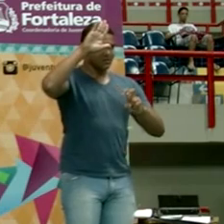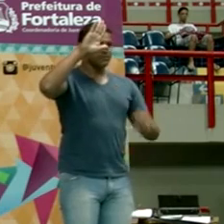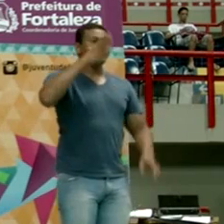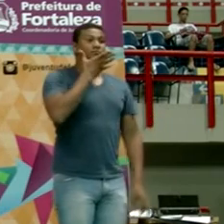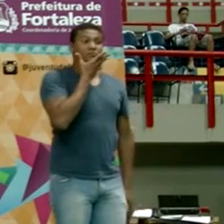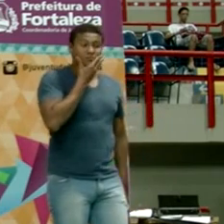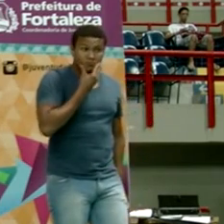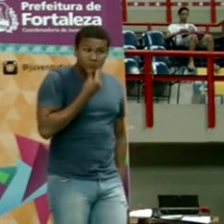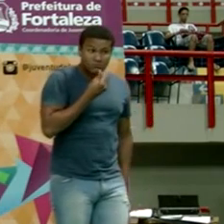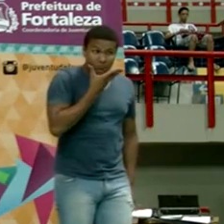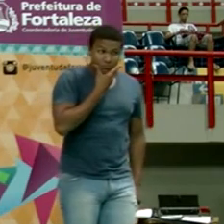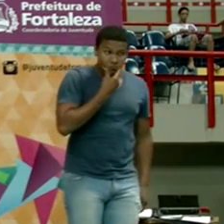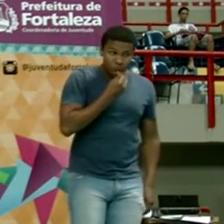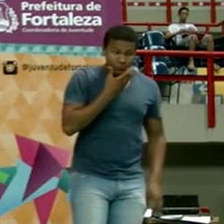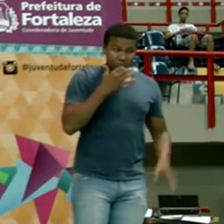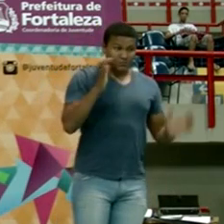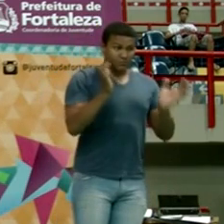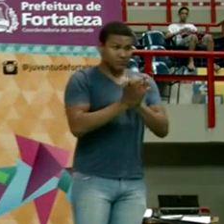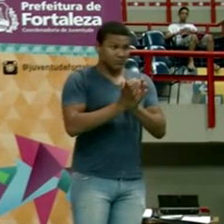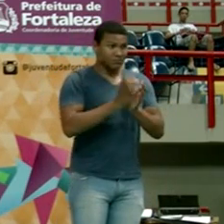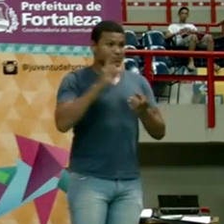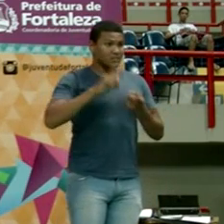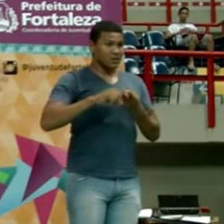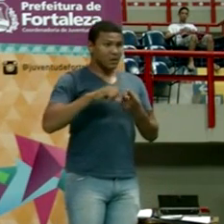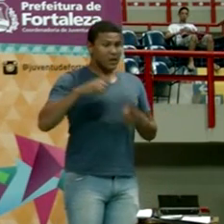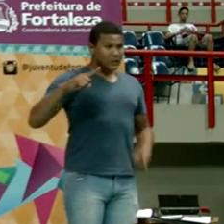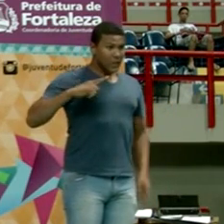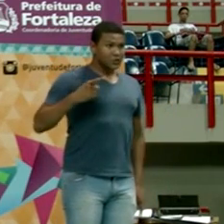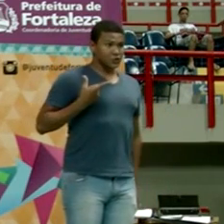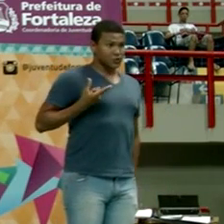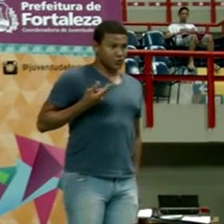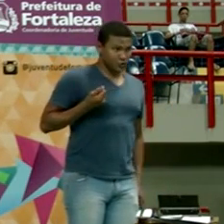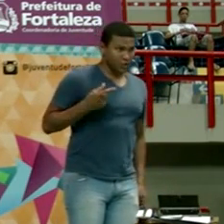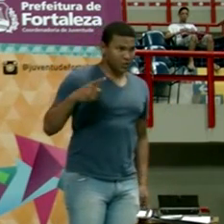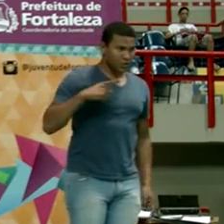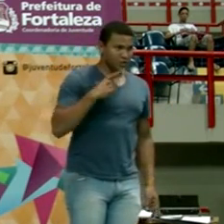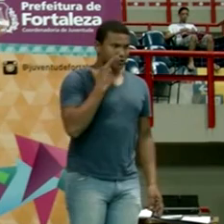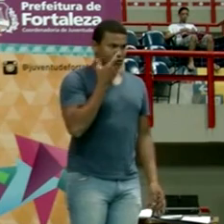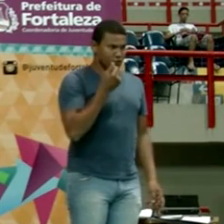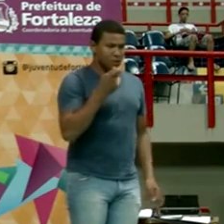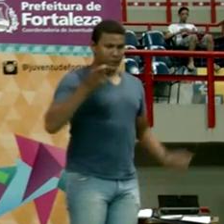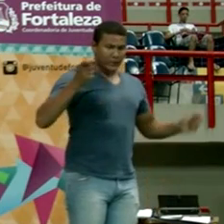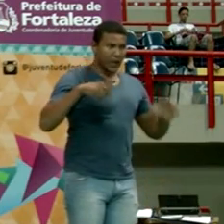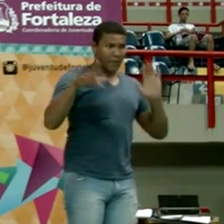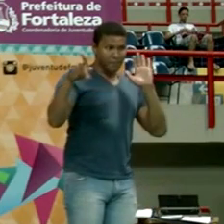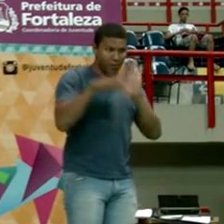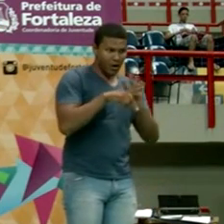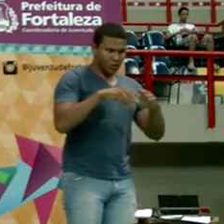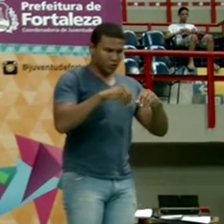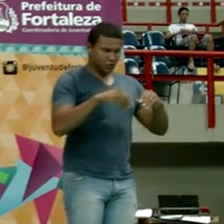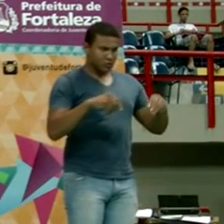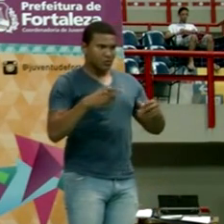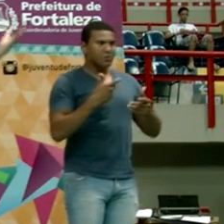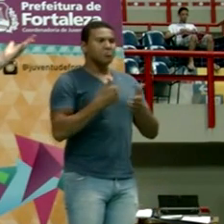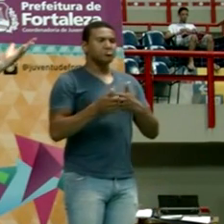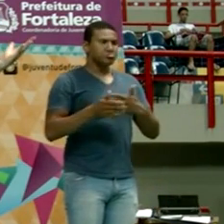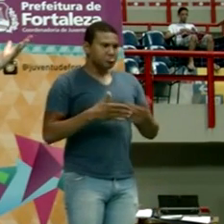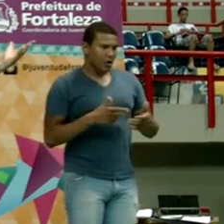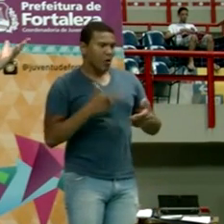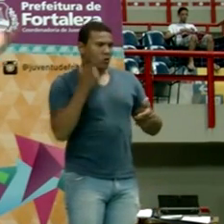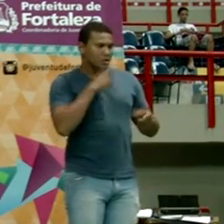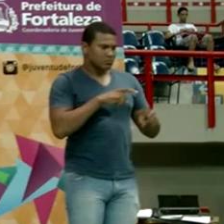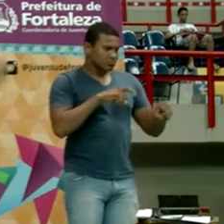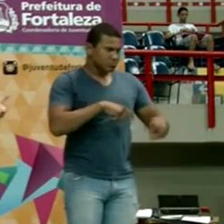sexo masculino e que tivessem dinheiro e que tivessem posses. Dependendo da